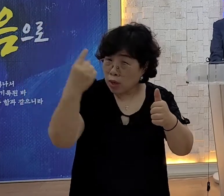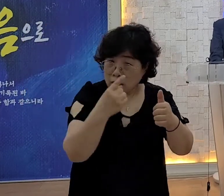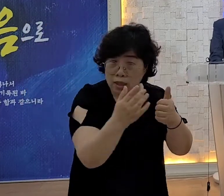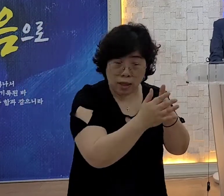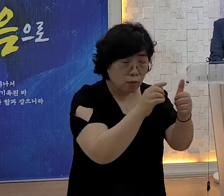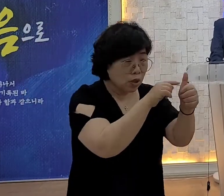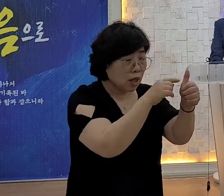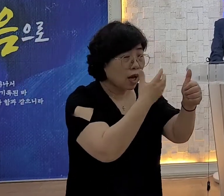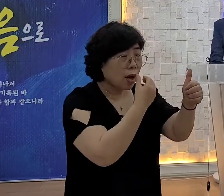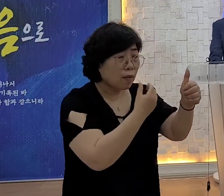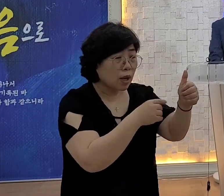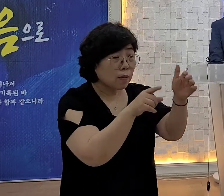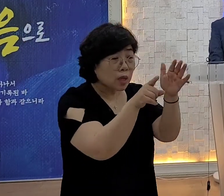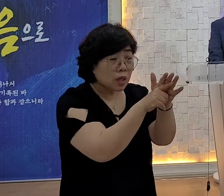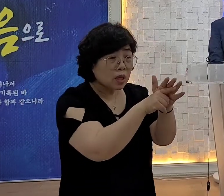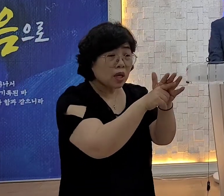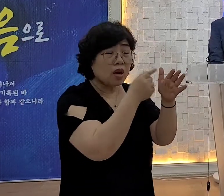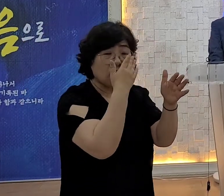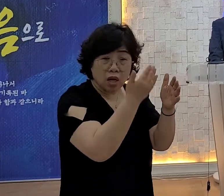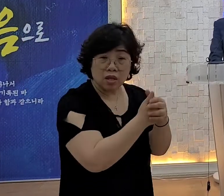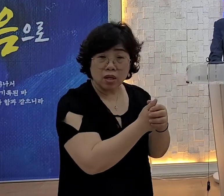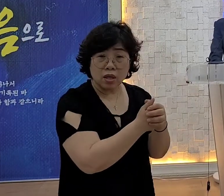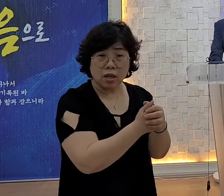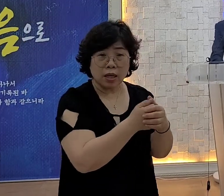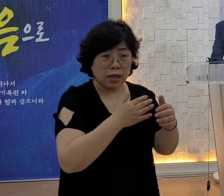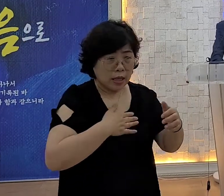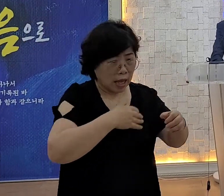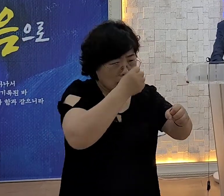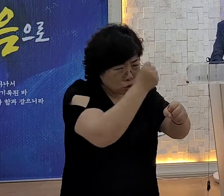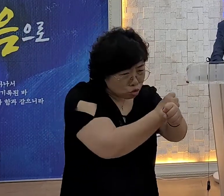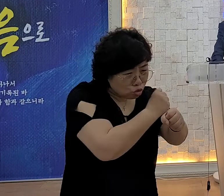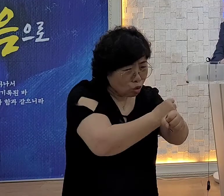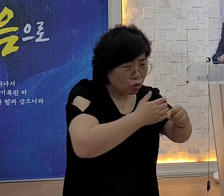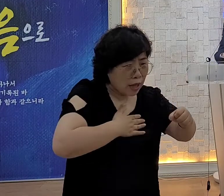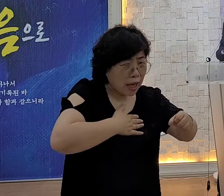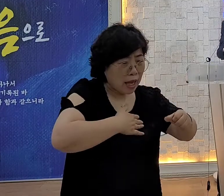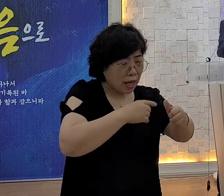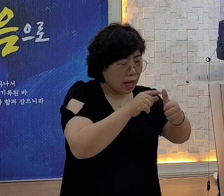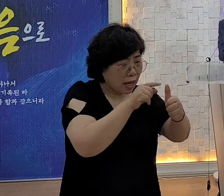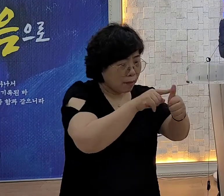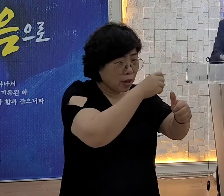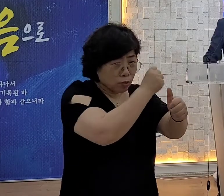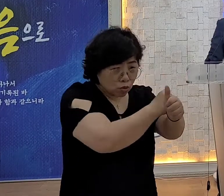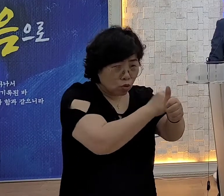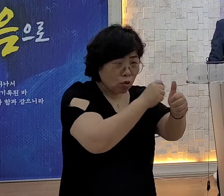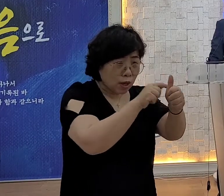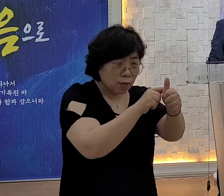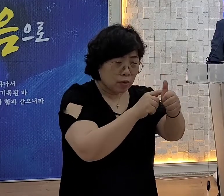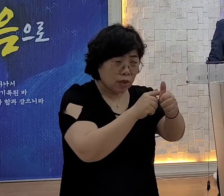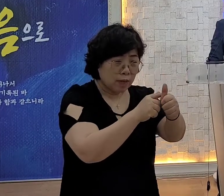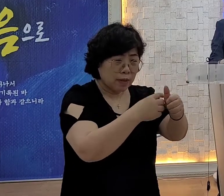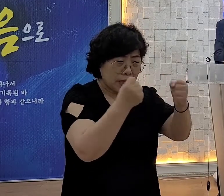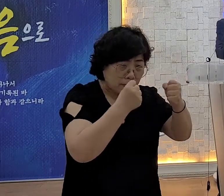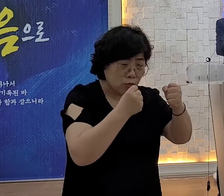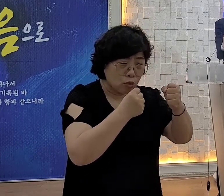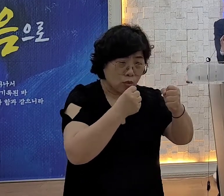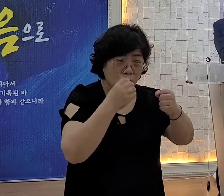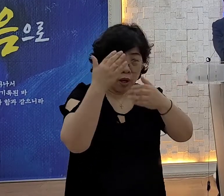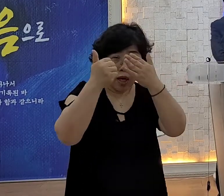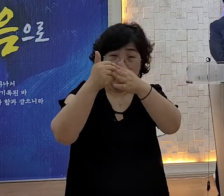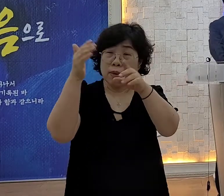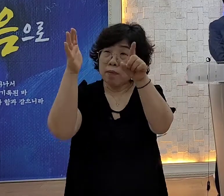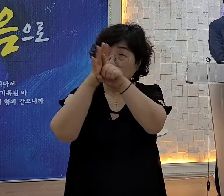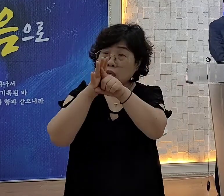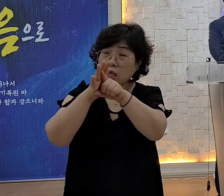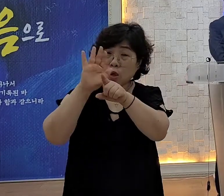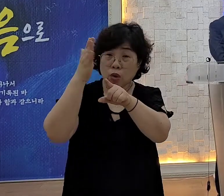절대 내 공로로 하나님을 찾거나 내 의로 구원을 받은 게 아니고 하나님이 오셔서 부어주신 은혜다. 이 근원을